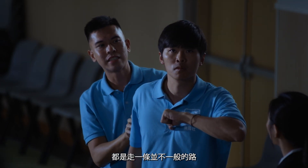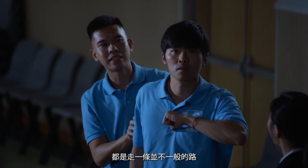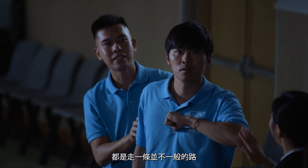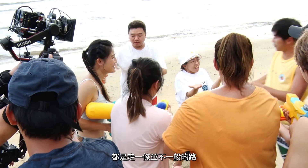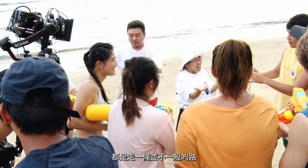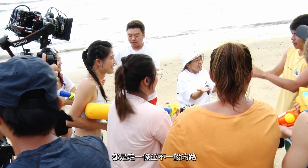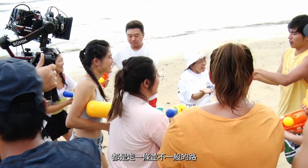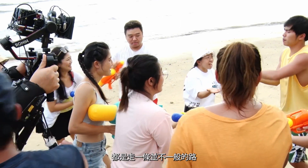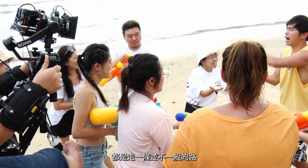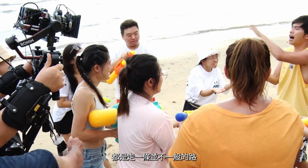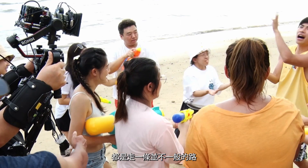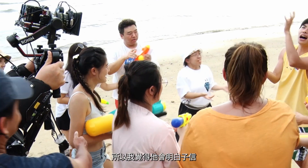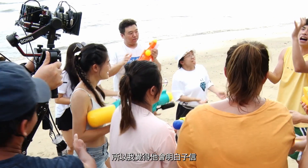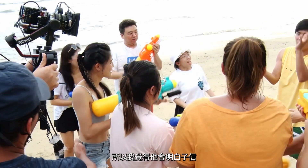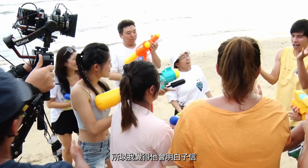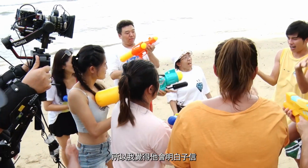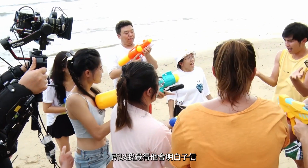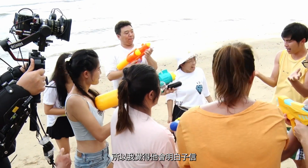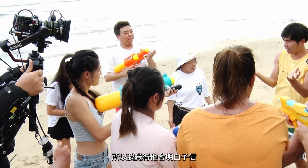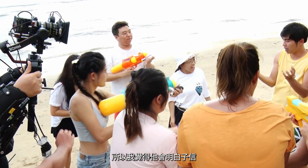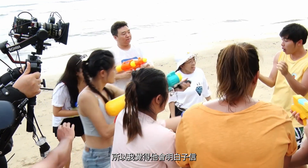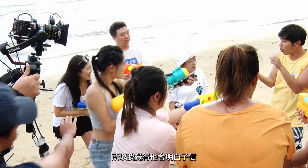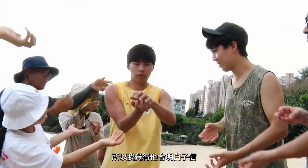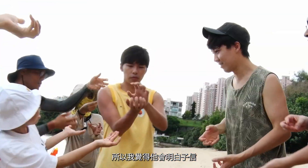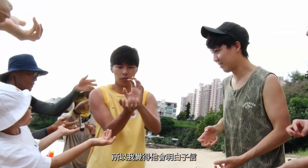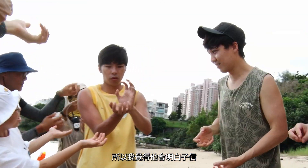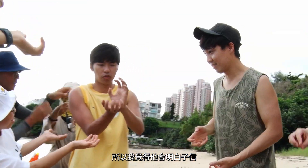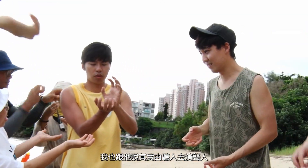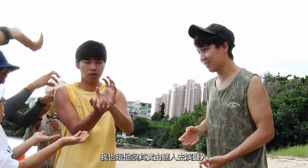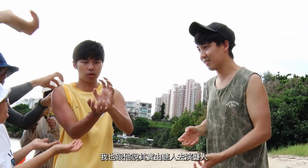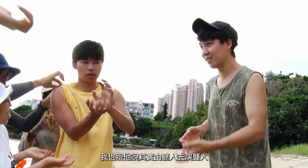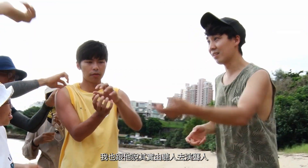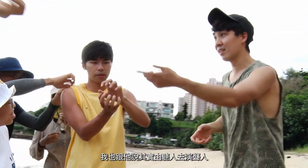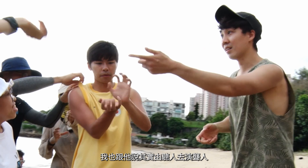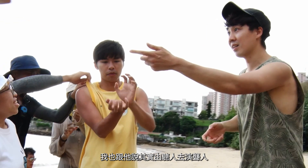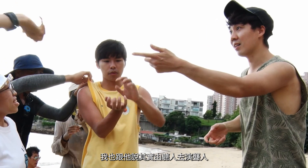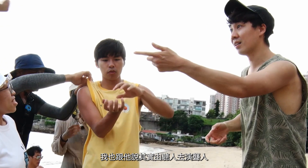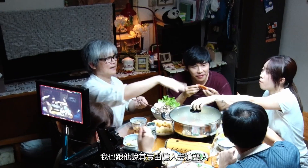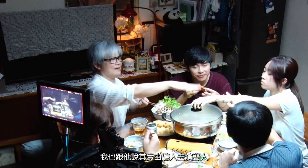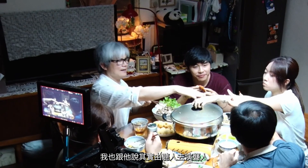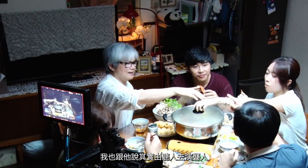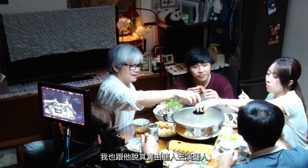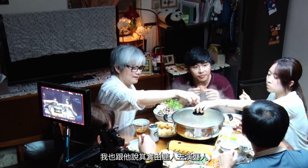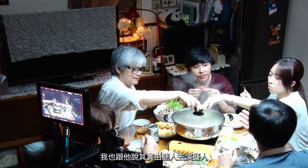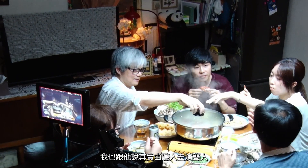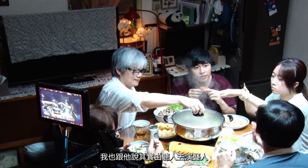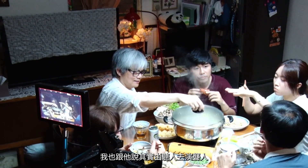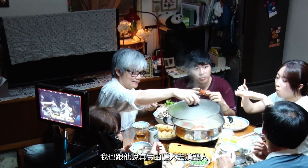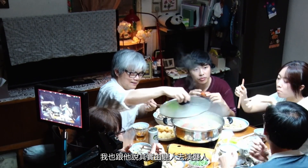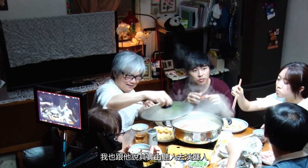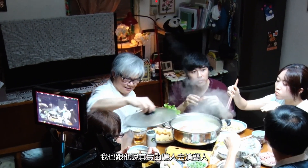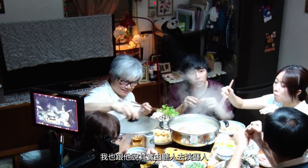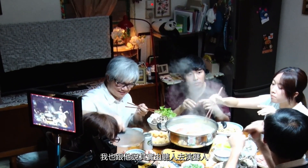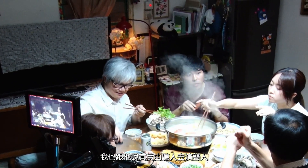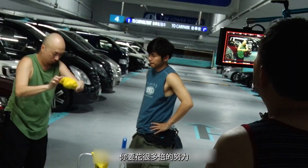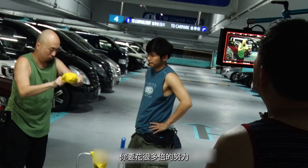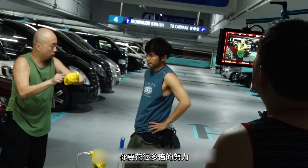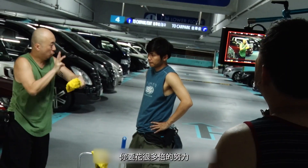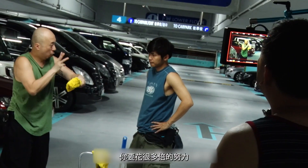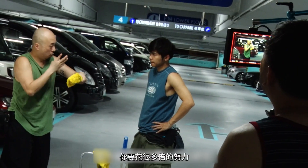不一般嘅路啦。咁所以我覺得佢會明白子信。咁我都同佢講，即係其實由聽人去演聾人咧，你要花真